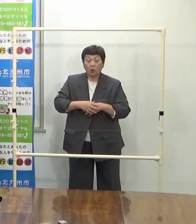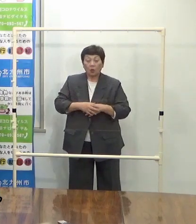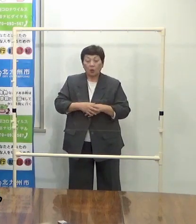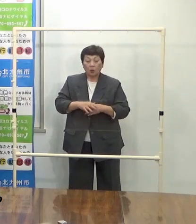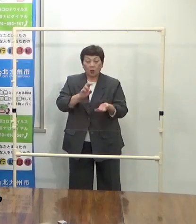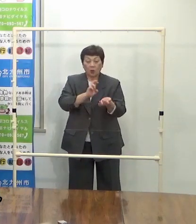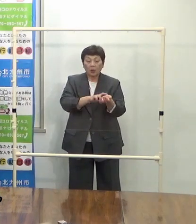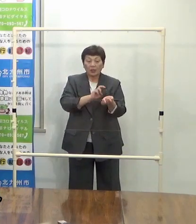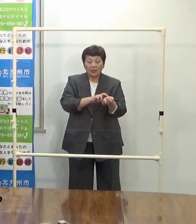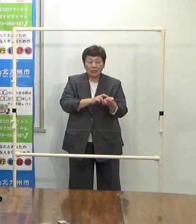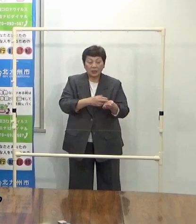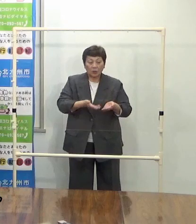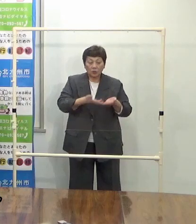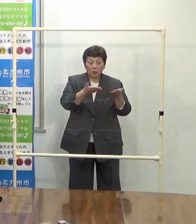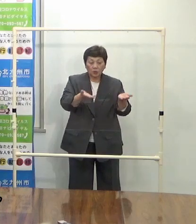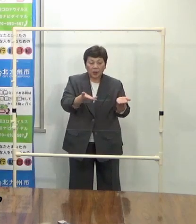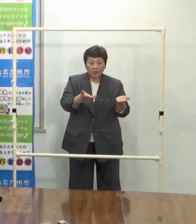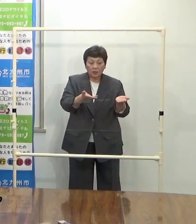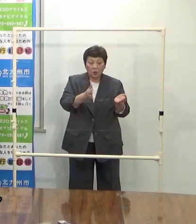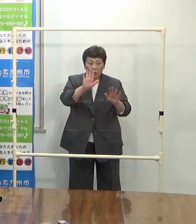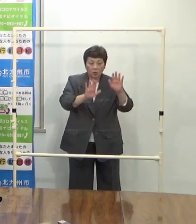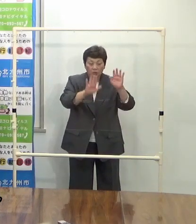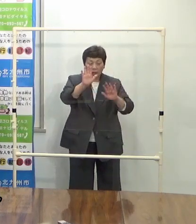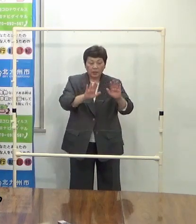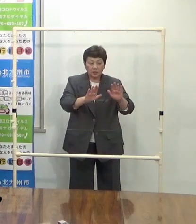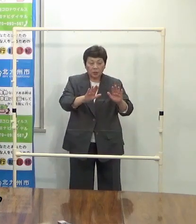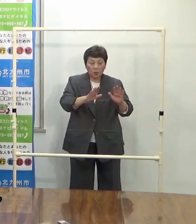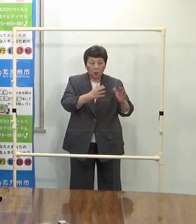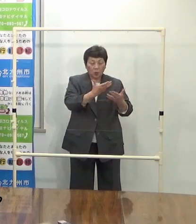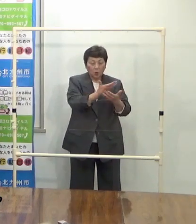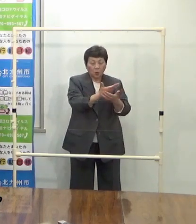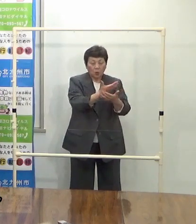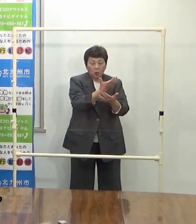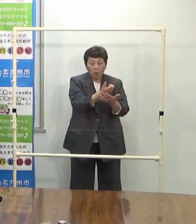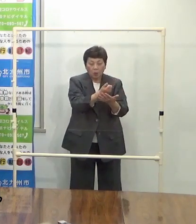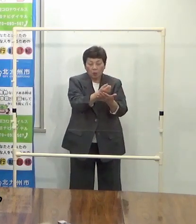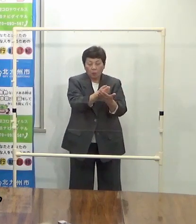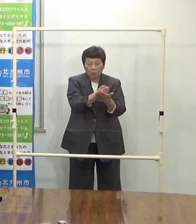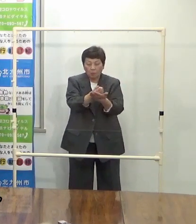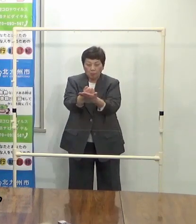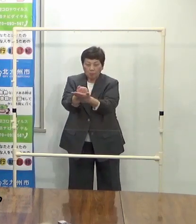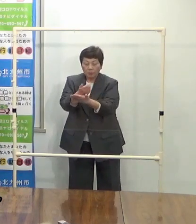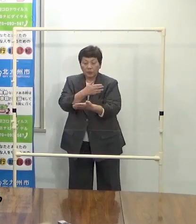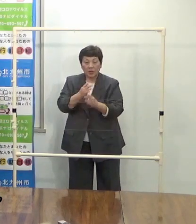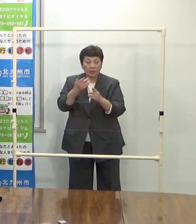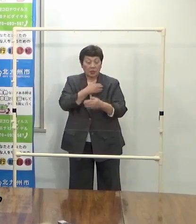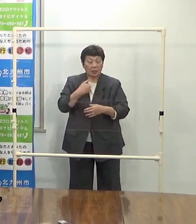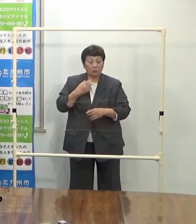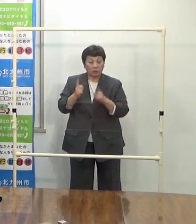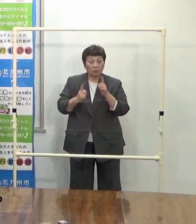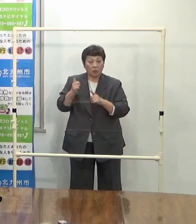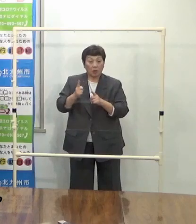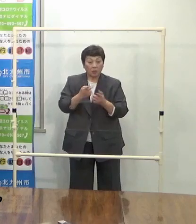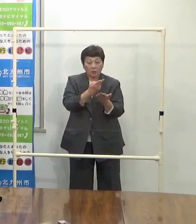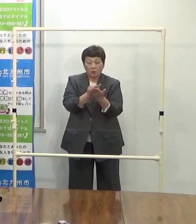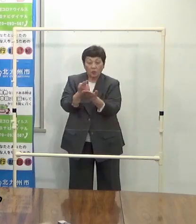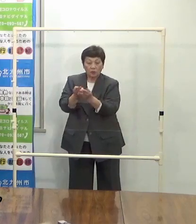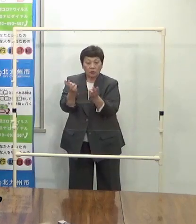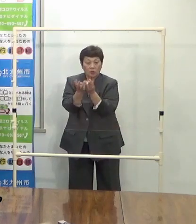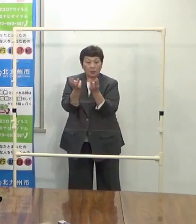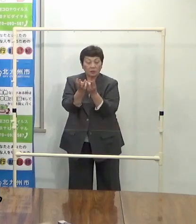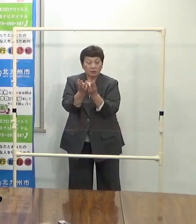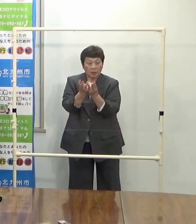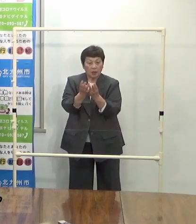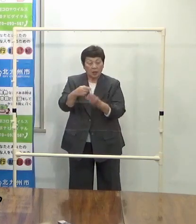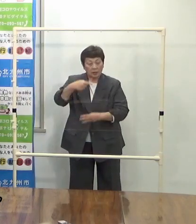医療提供体制を守りきれるかどうかでありまして、そうした意味でこの病床の確保というのは最も重要